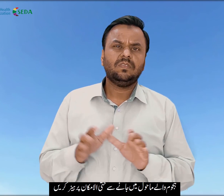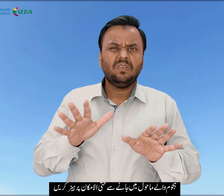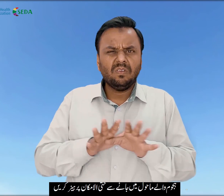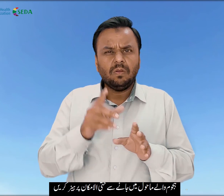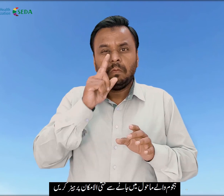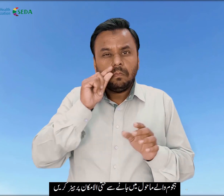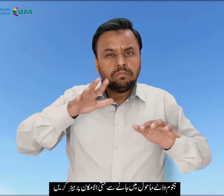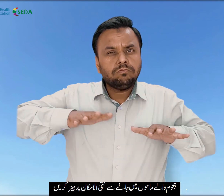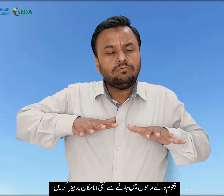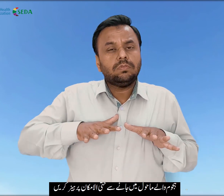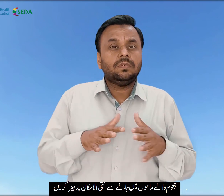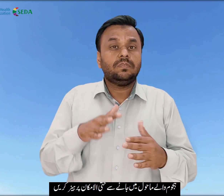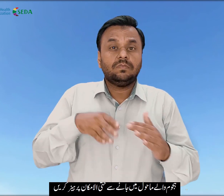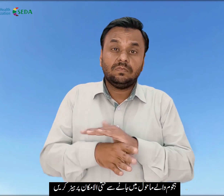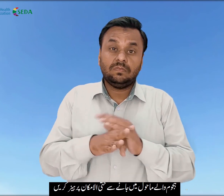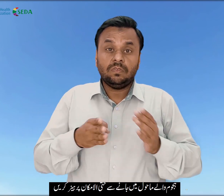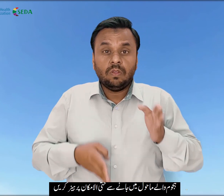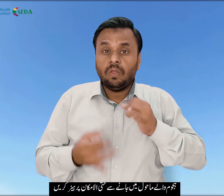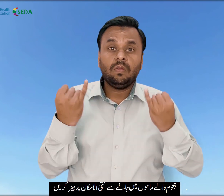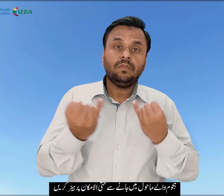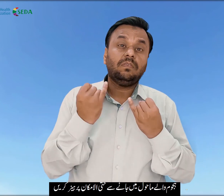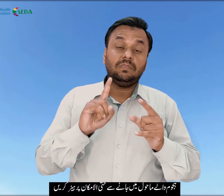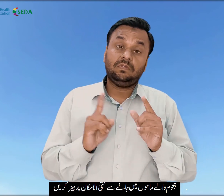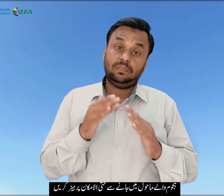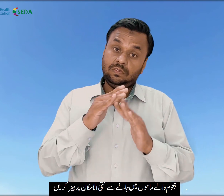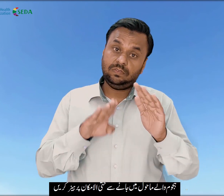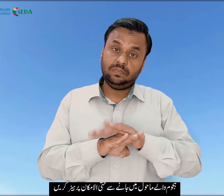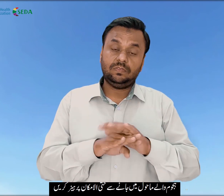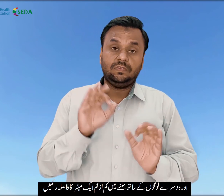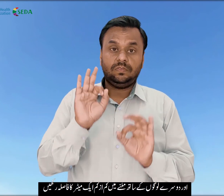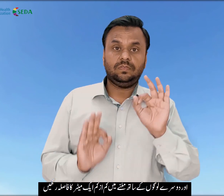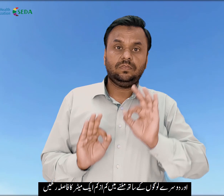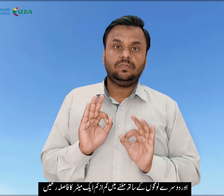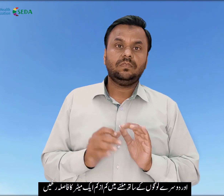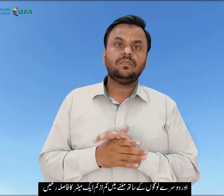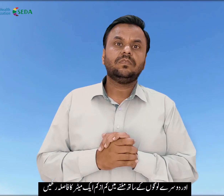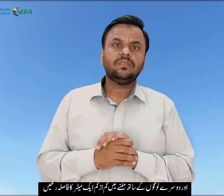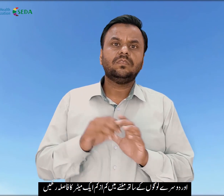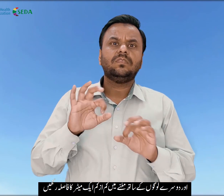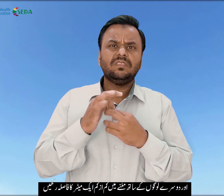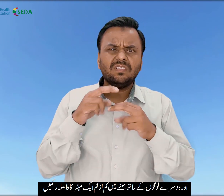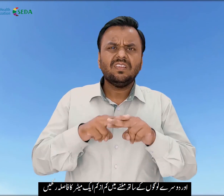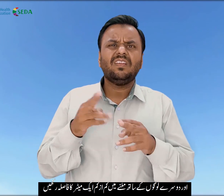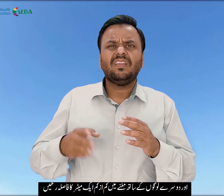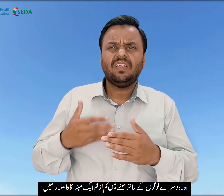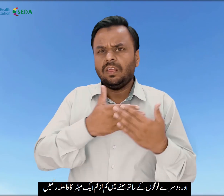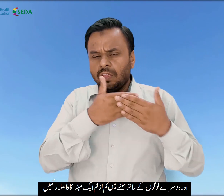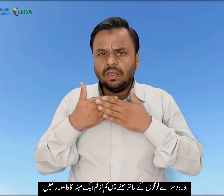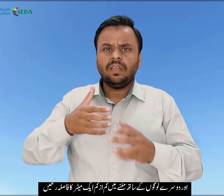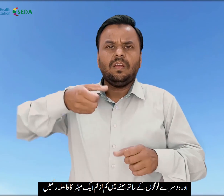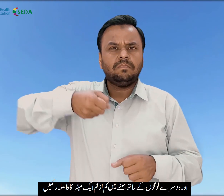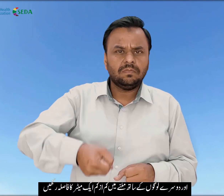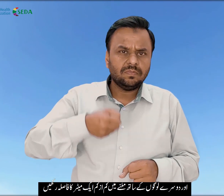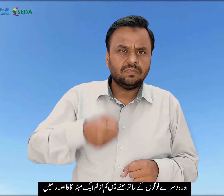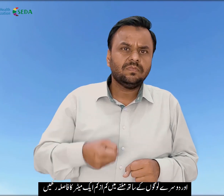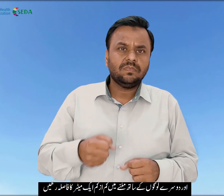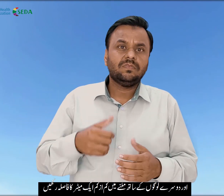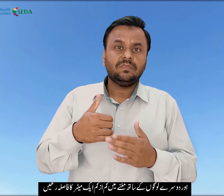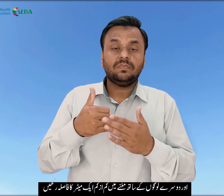جانے سے حتی الامکان پرہیز کریں اور دوسرے لوگوں کے ساتھ ملنے میں کم از کم 1 میٹر کا